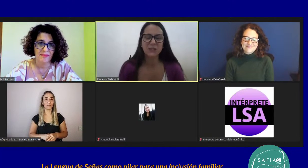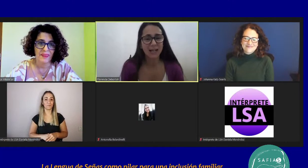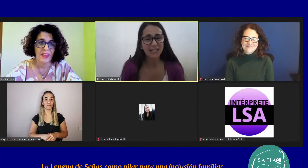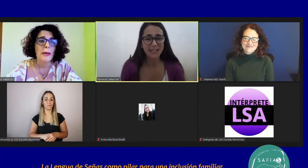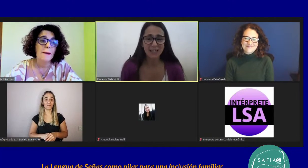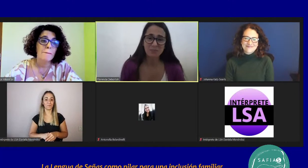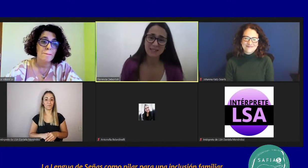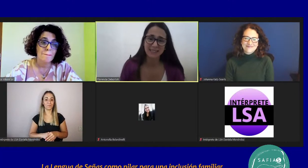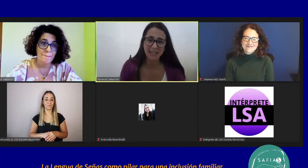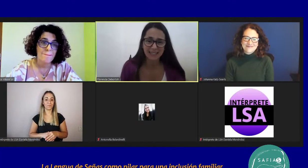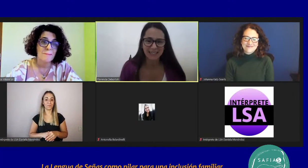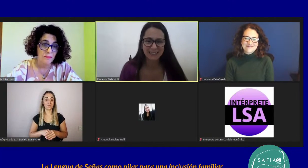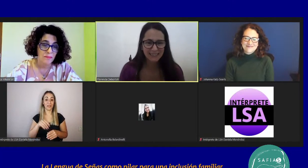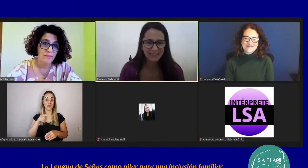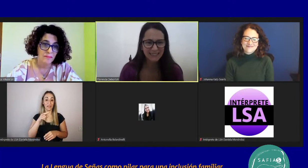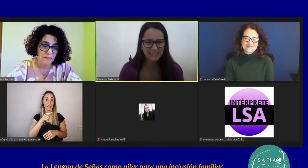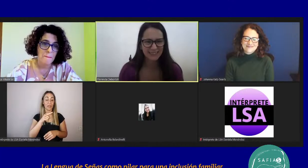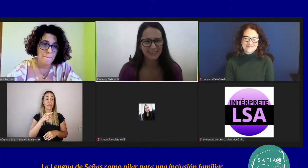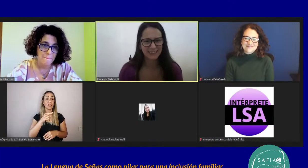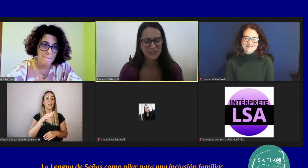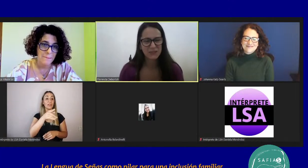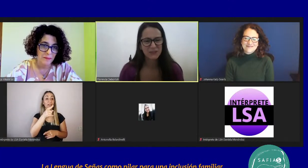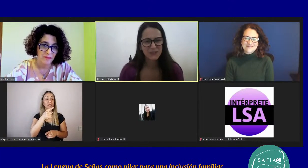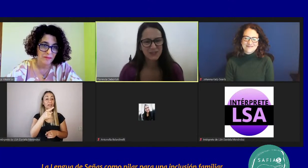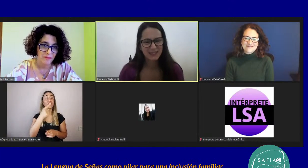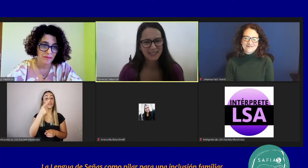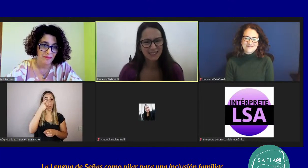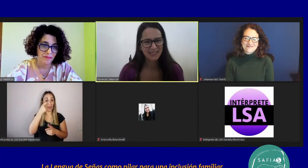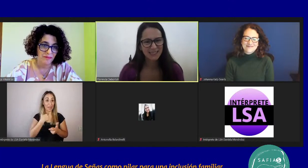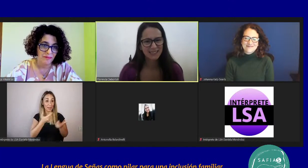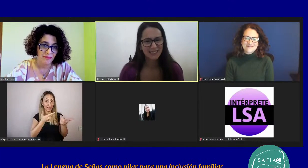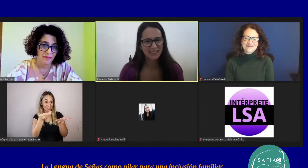Y Joana, ¿querés presentarte?